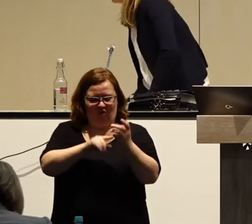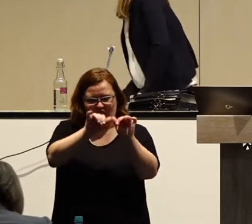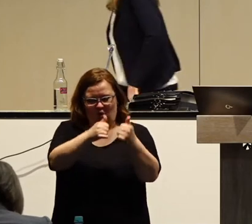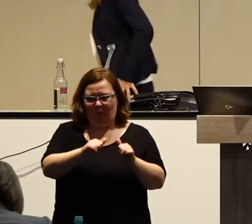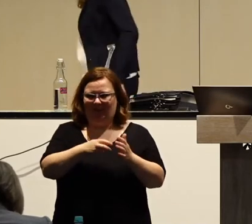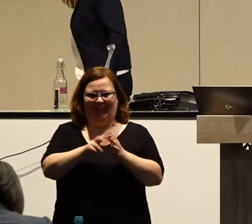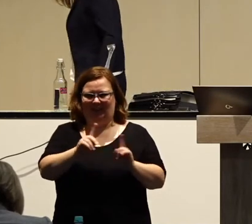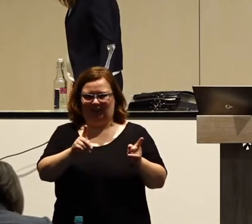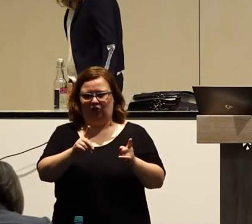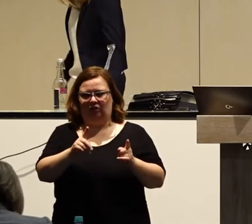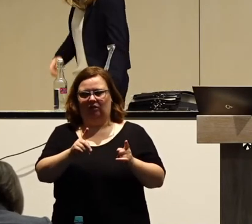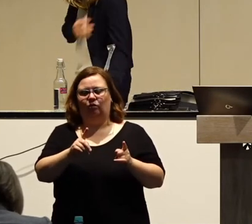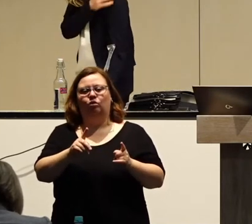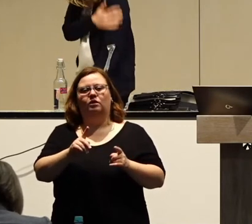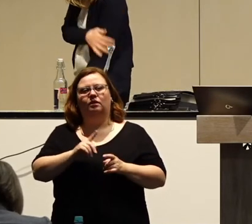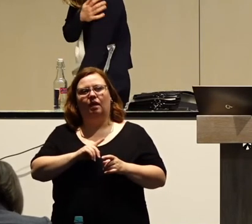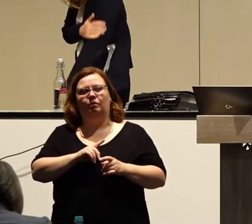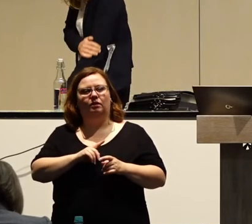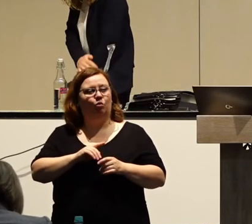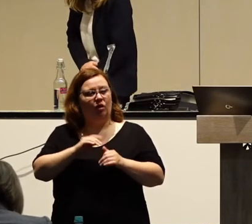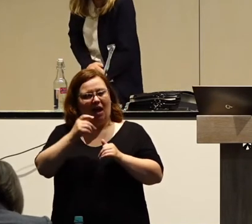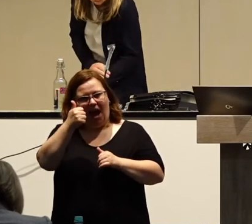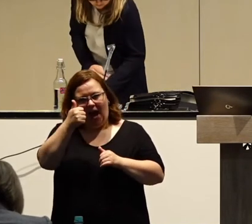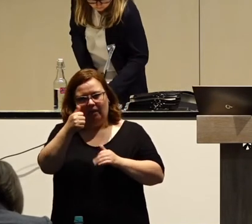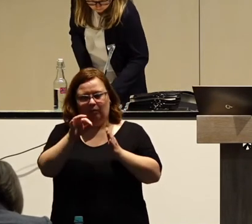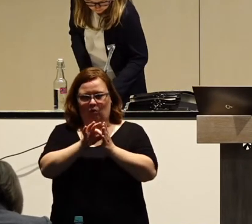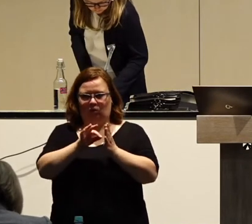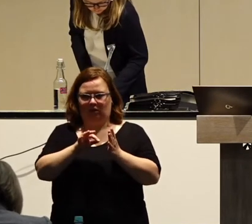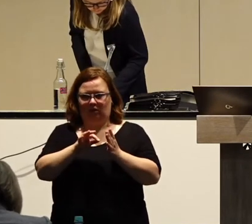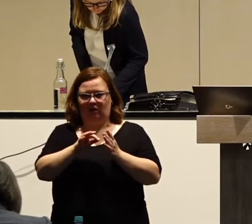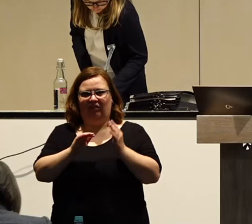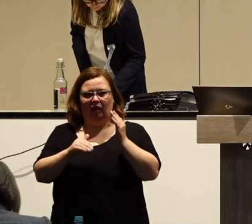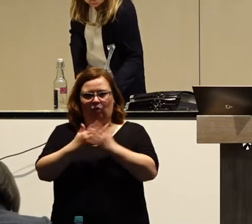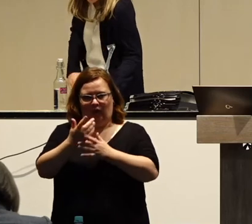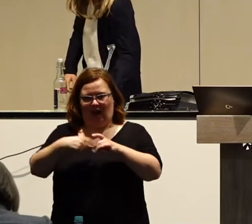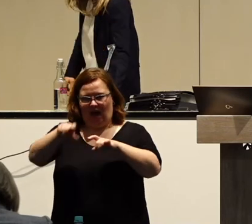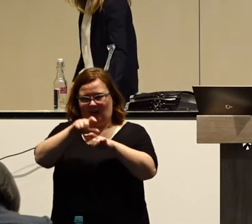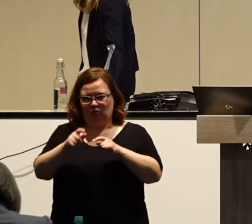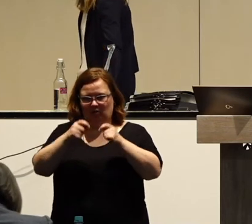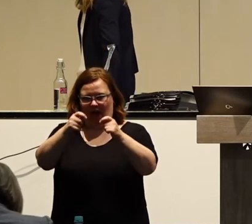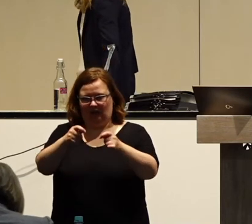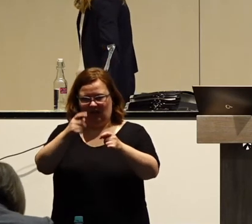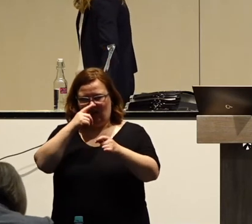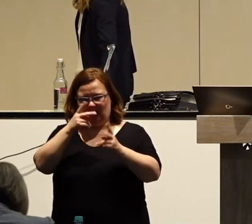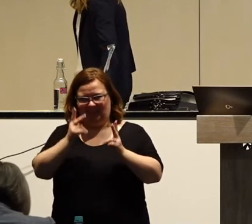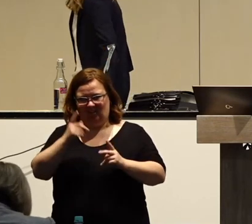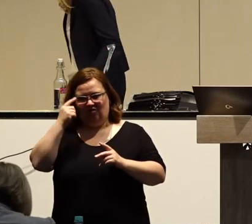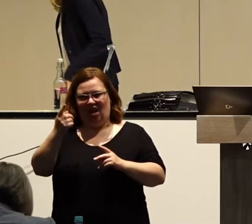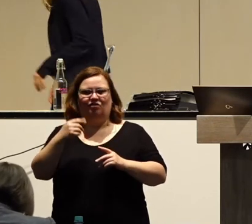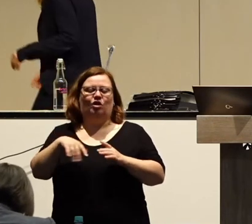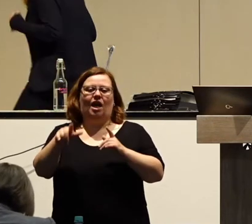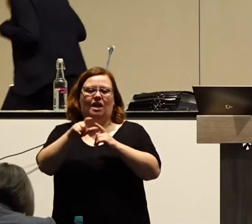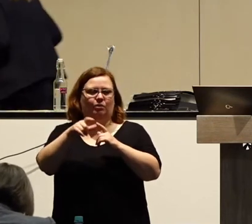können wir es nicht stehen lassen. Und ich muss sagen, bis auf einen einzigen Punkt ist der neue Ergänzungsantrag, der, wenn ich das richtig heiße, von der